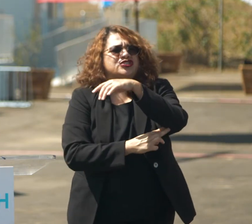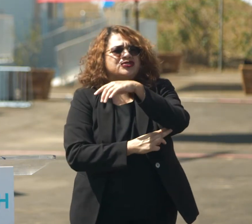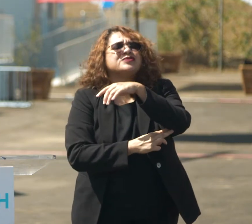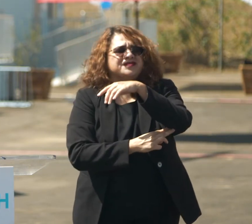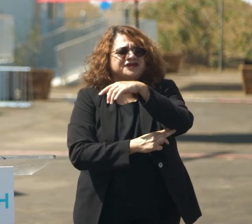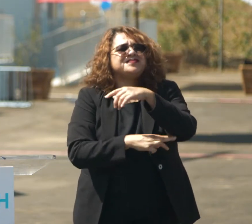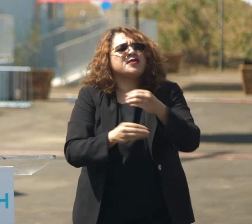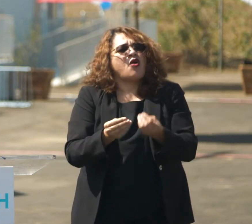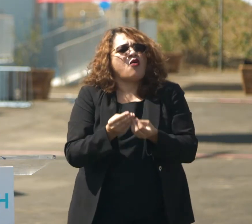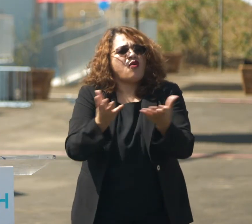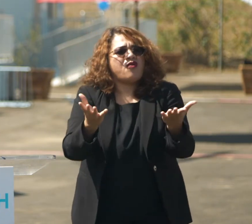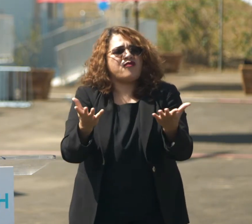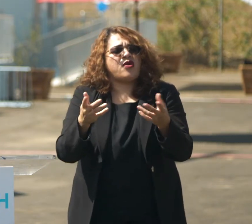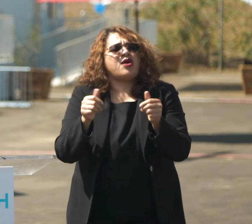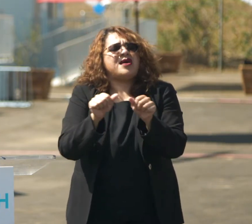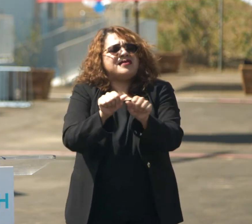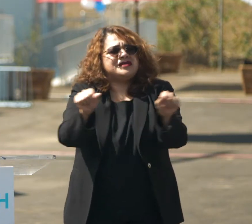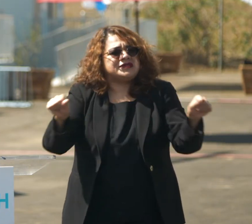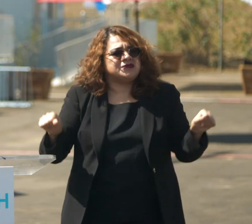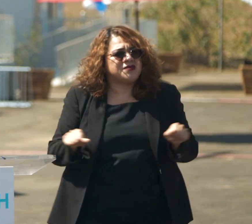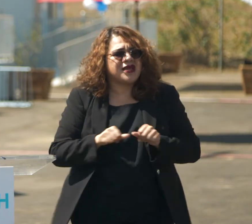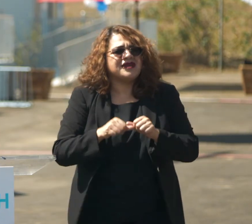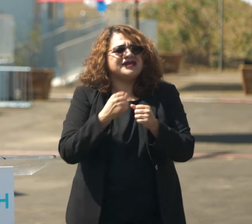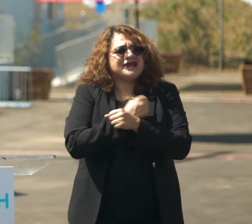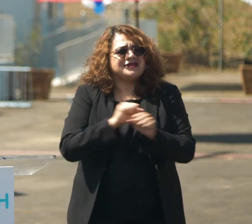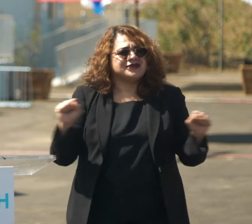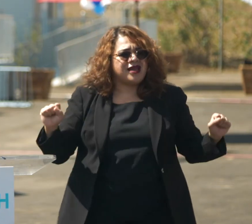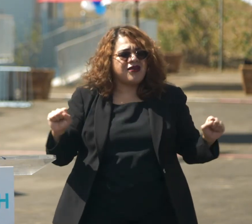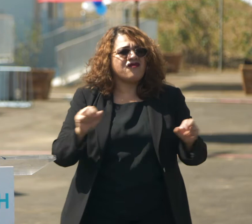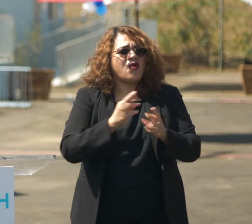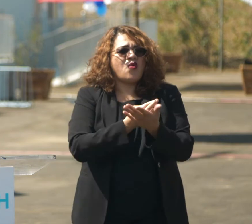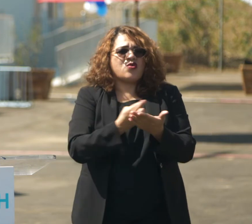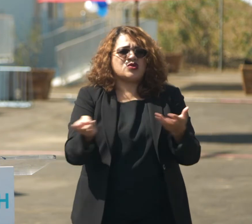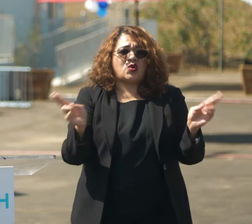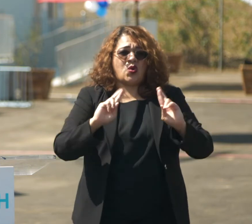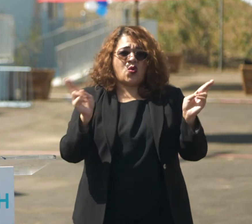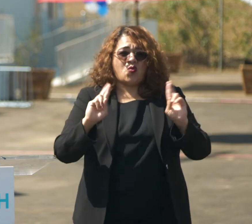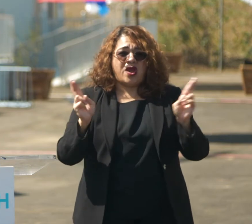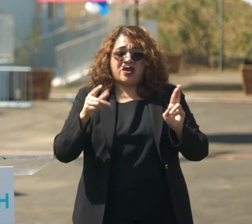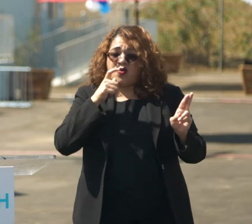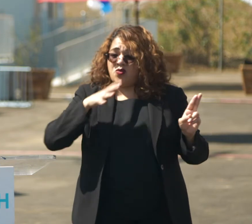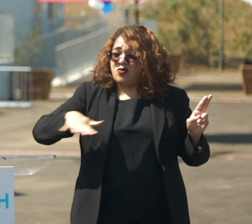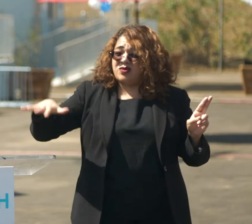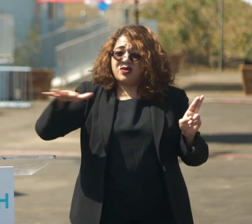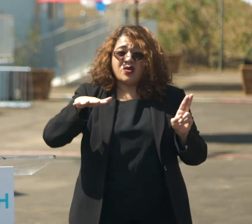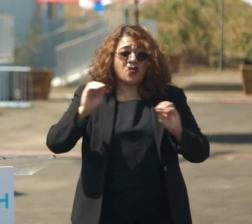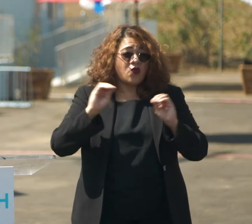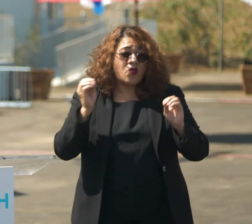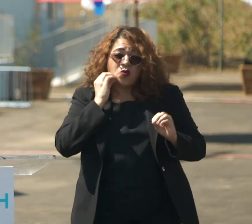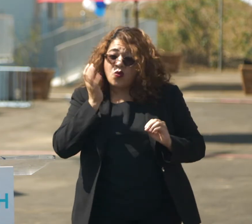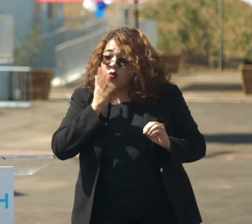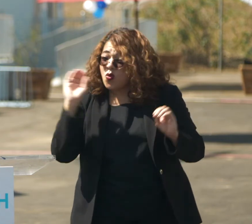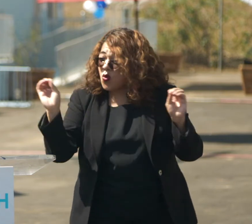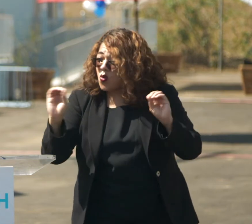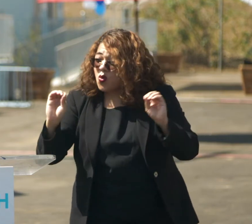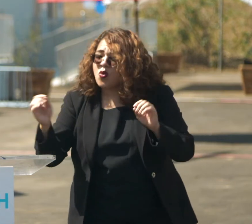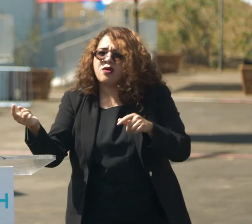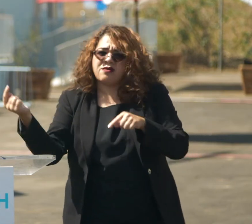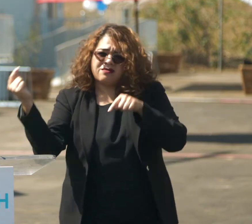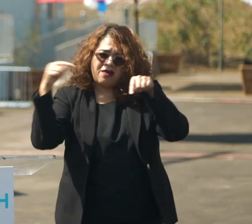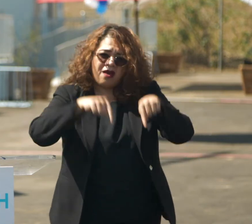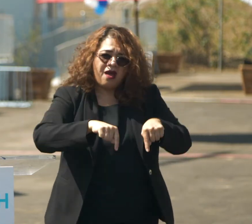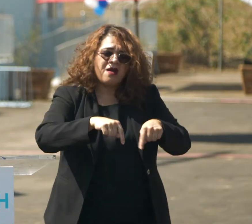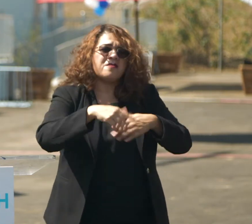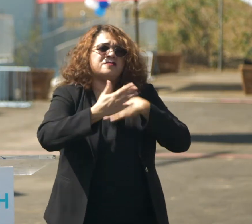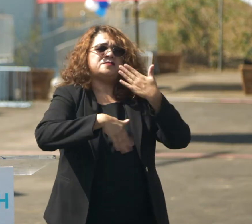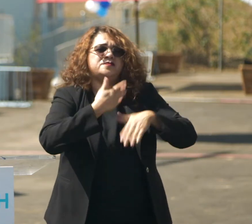y ofrecerá un lugar seguro y recursos de apoyo para las personas sin hogar. Este centro ofrece